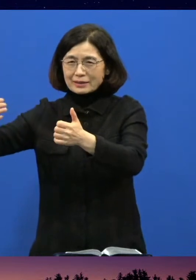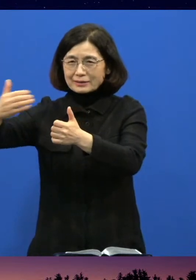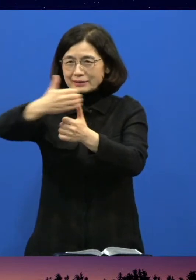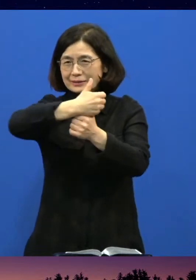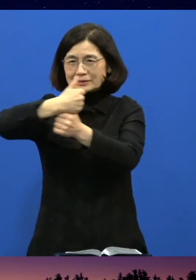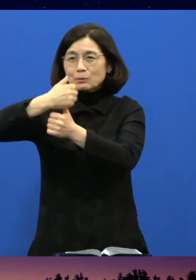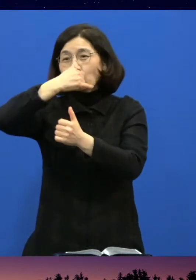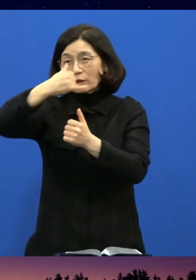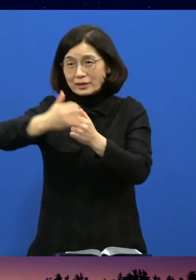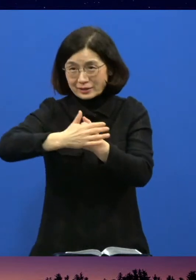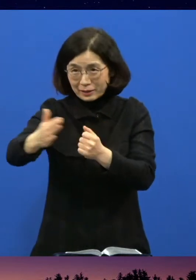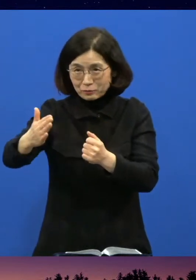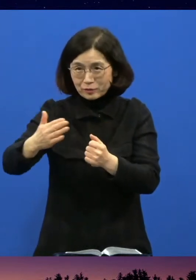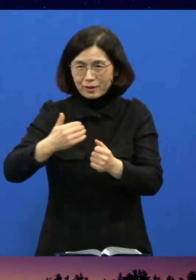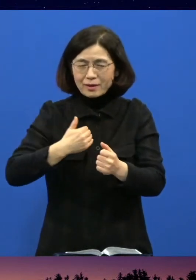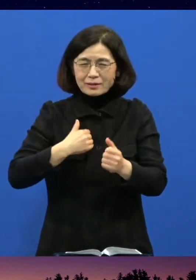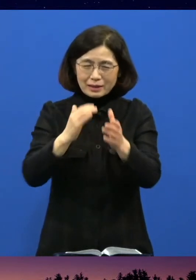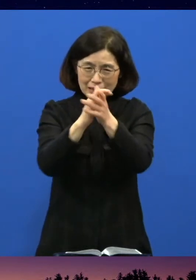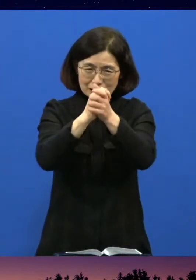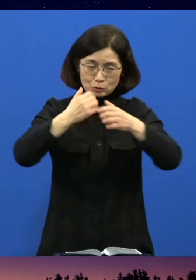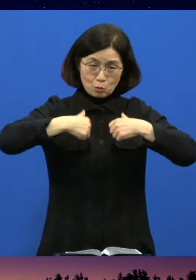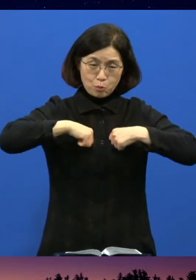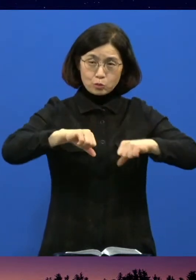그만두고 싶어도